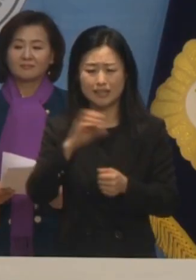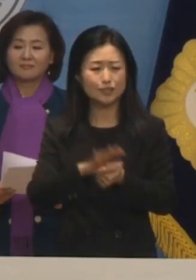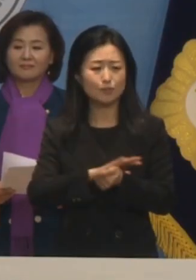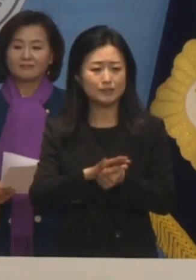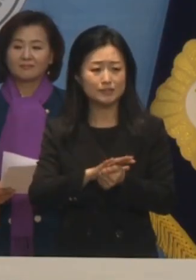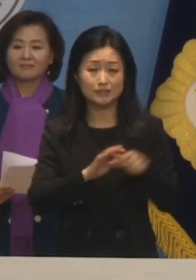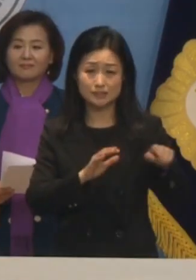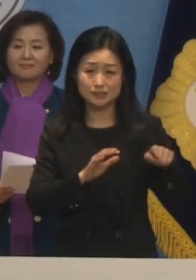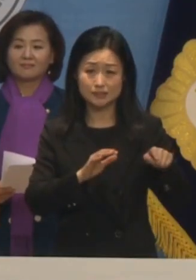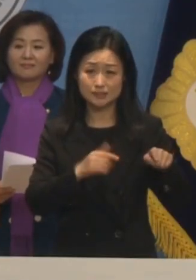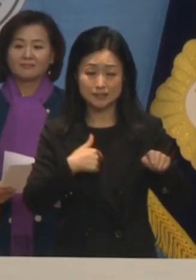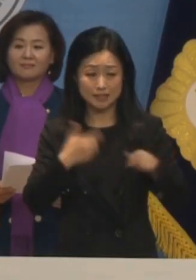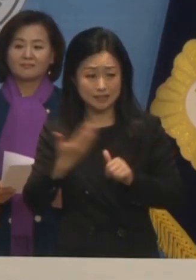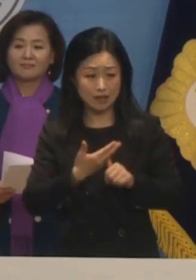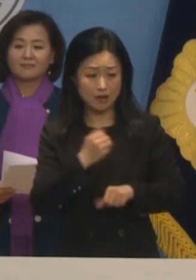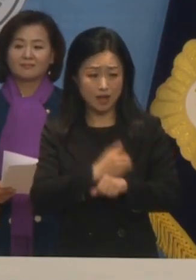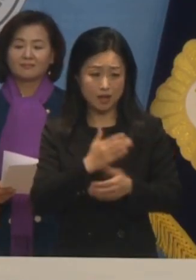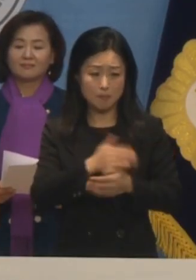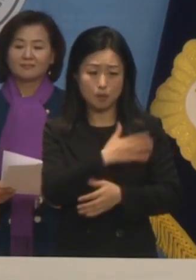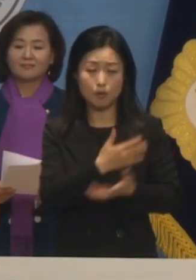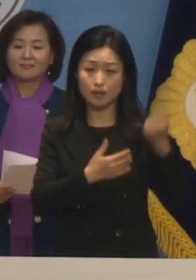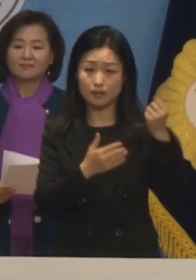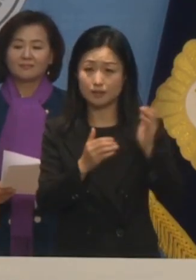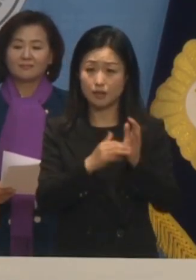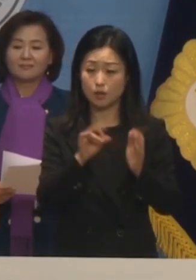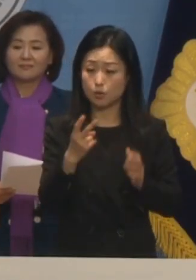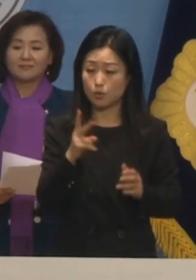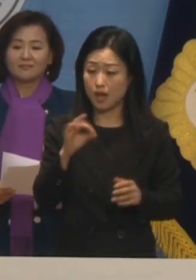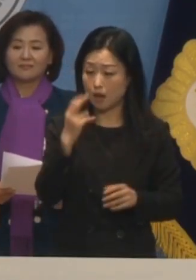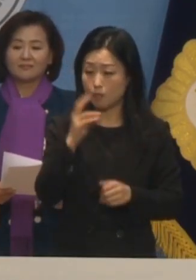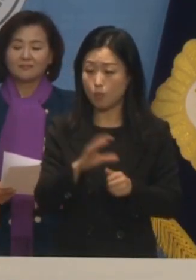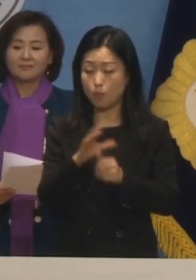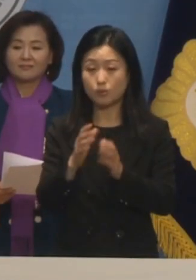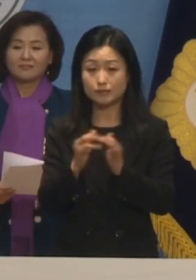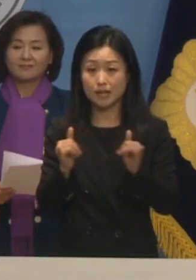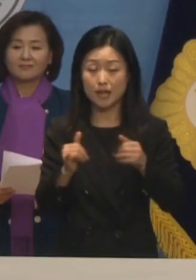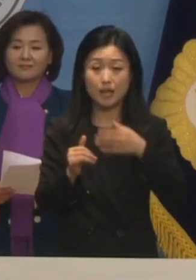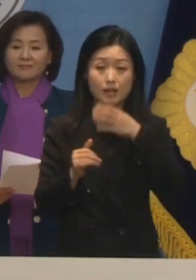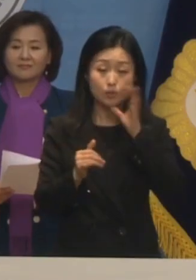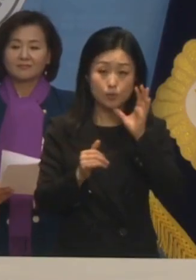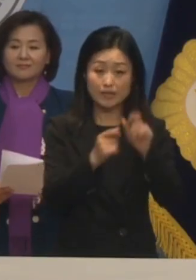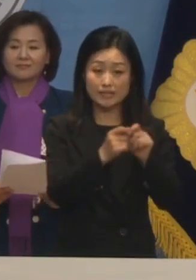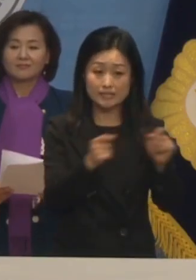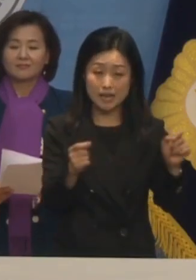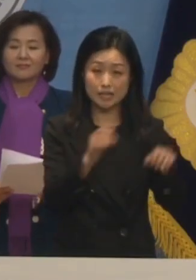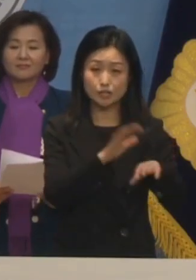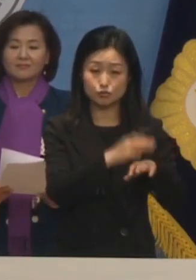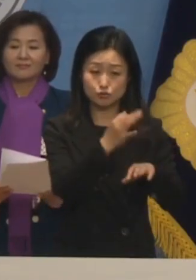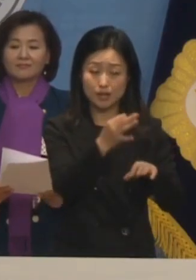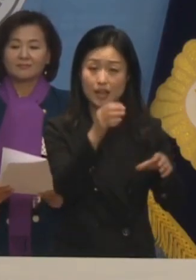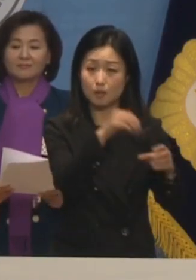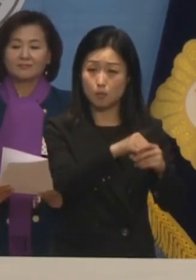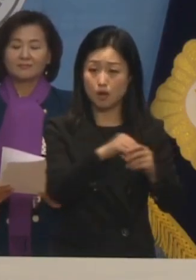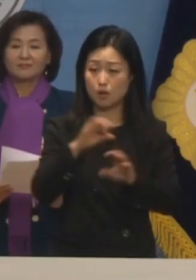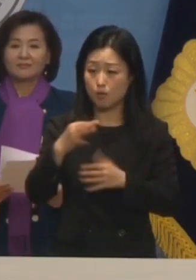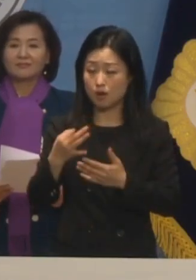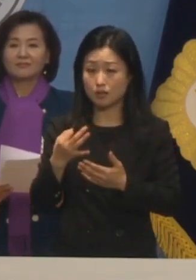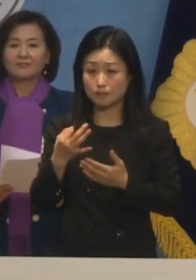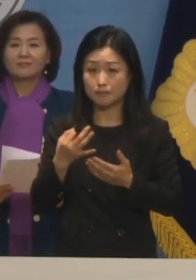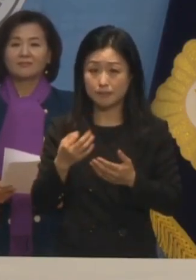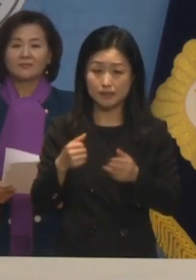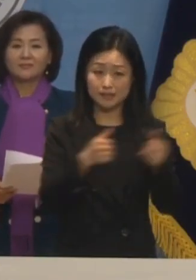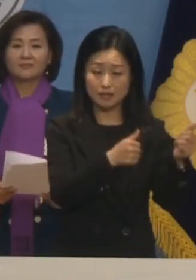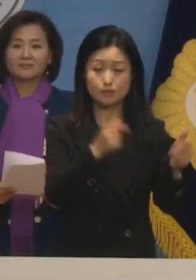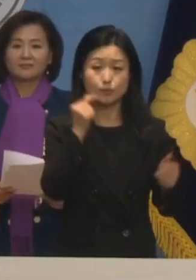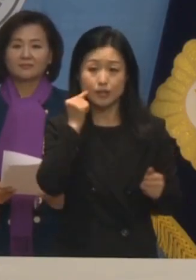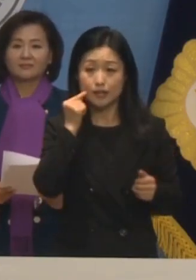이용자의 손에 쥐어졌습니다. 요양보호사의 임금은 노인 장기 요양 수가에 반영된 인건비조차 따르지